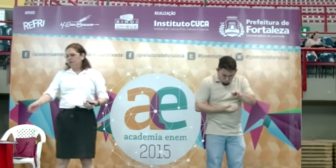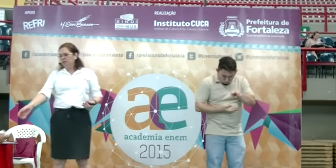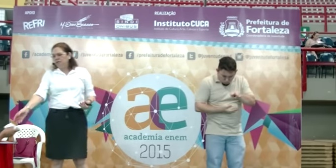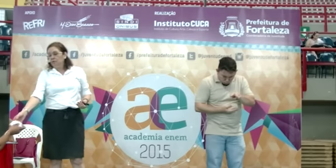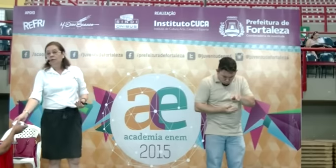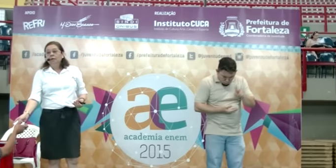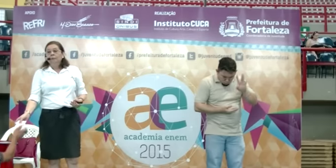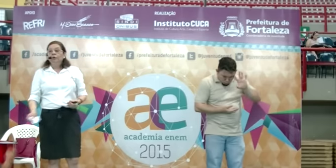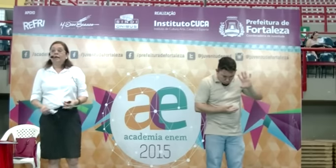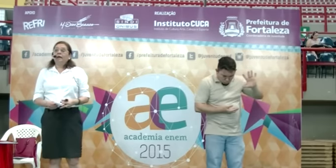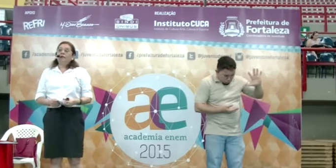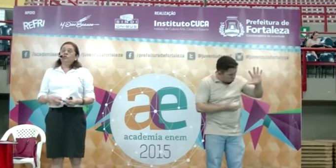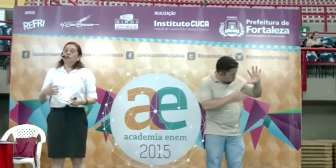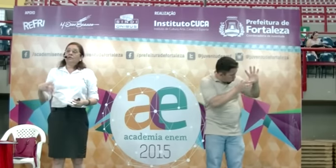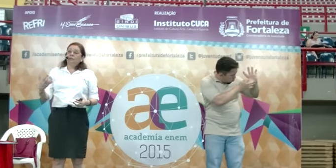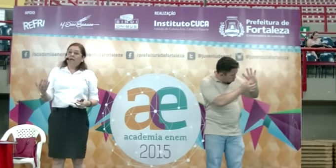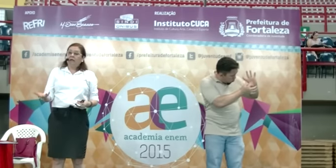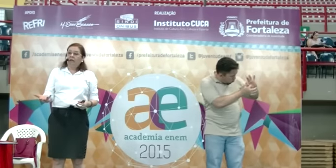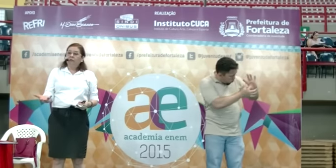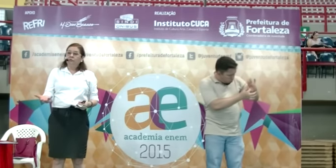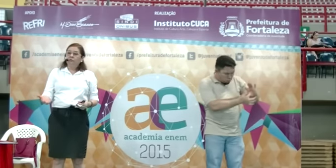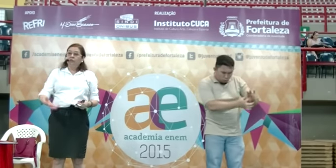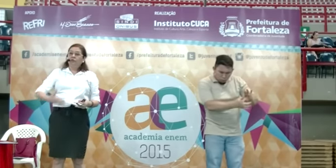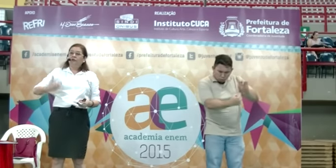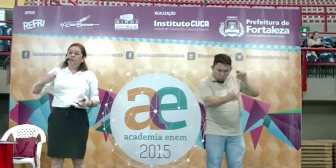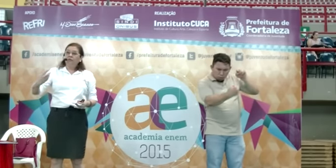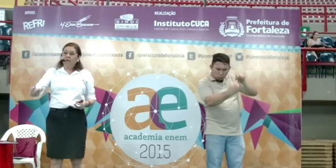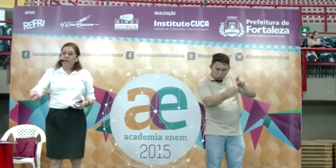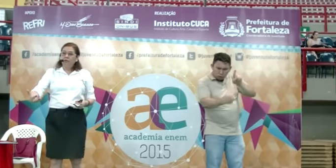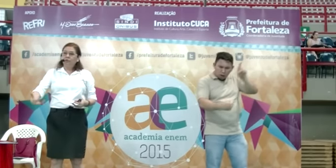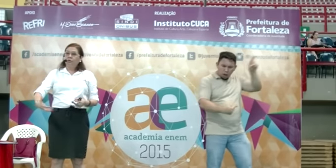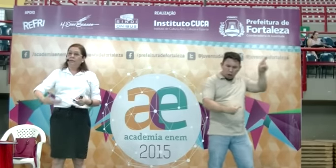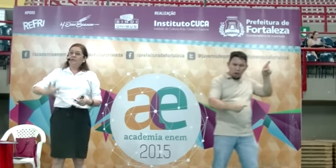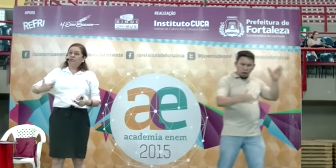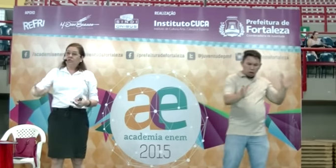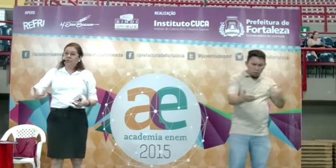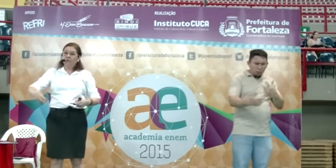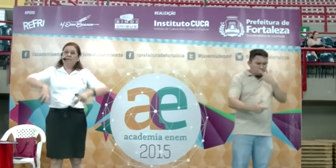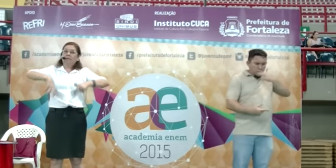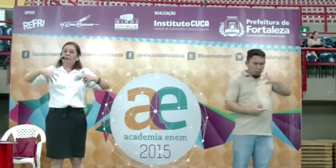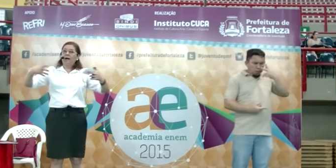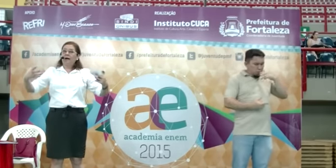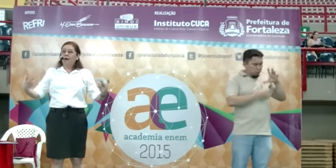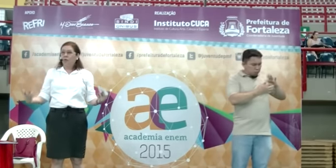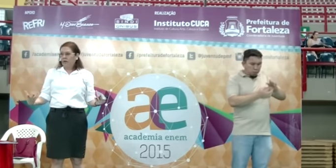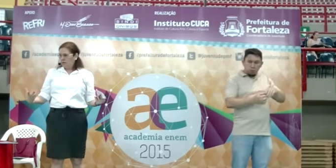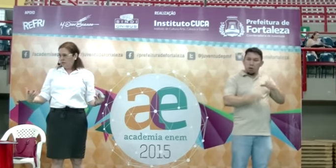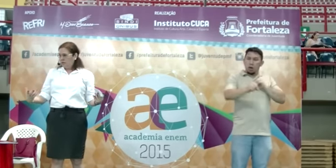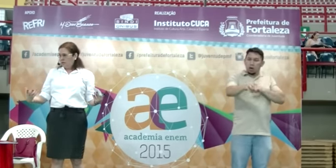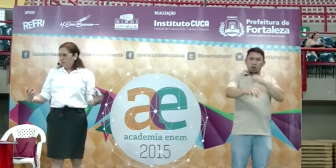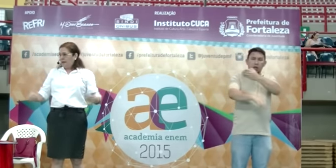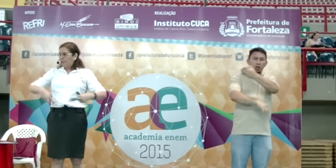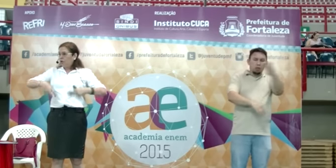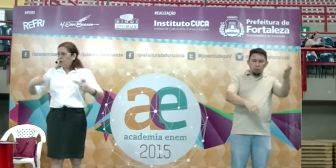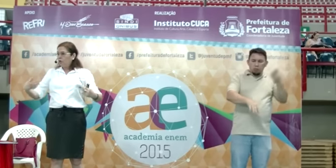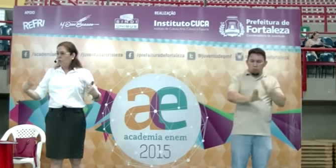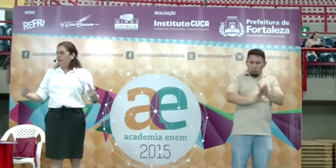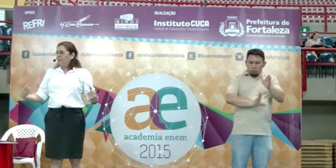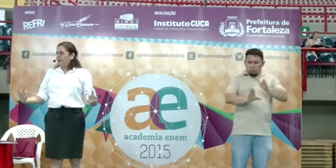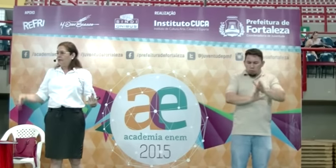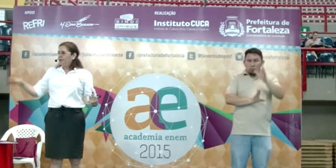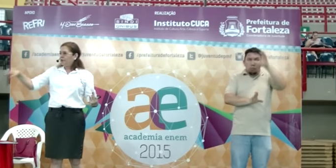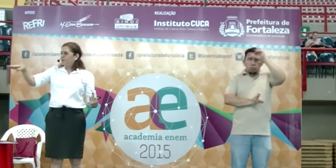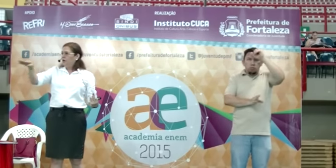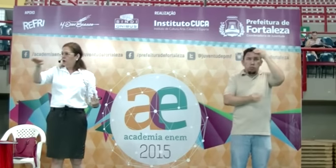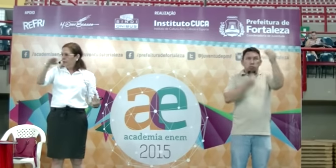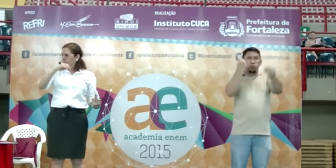o meu raciocínio, porque eu estou explicando, estou voltando, estou repetindo, que isso aqui é uma aula para todo